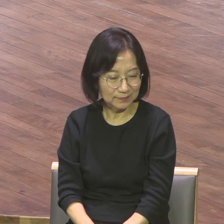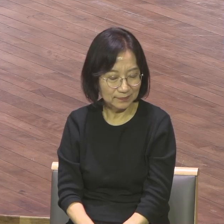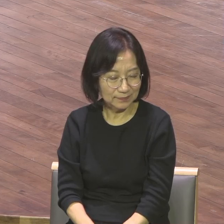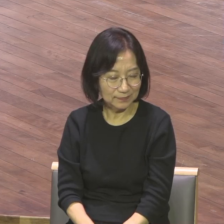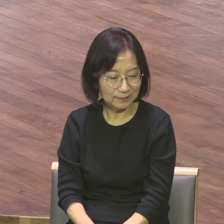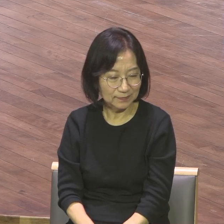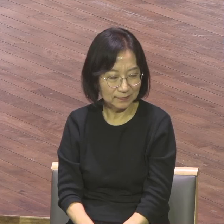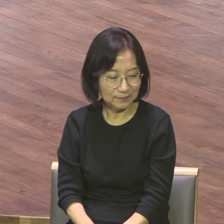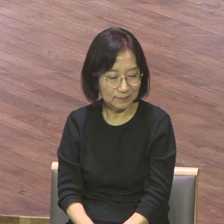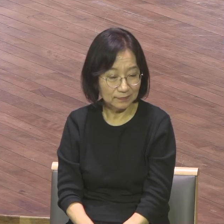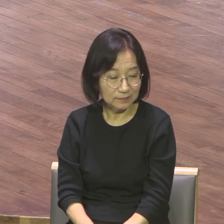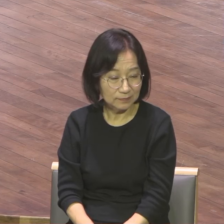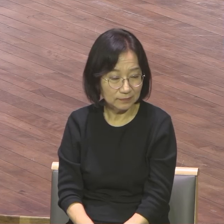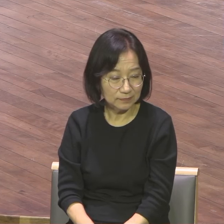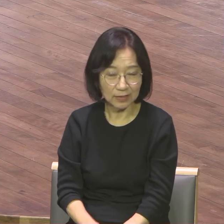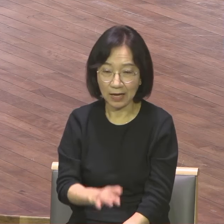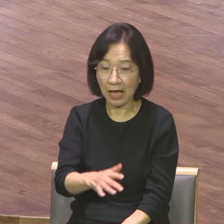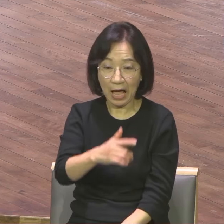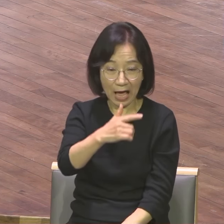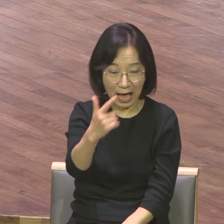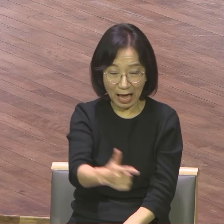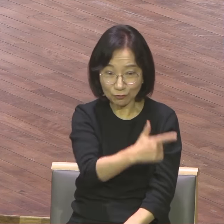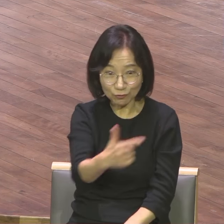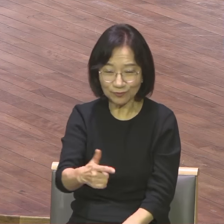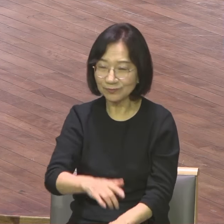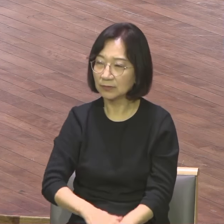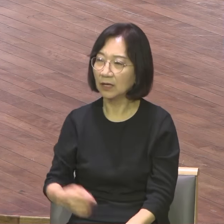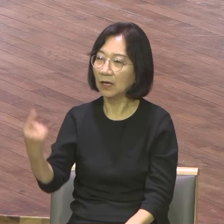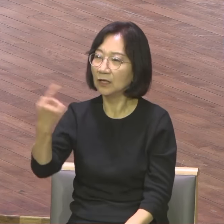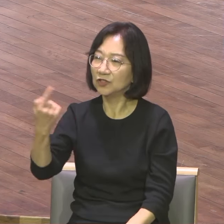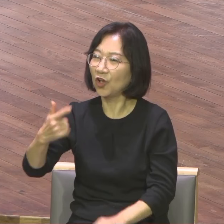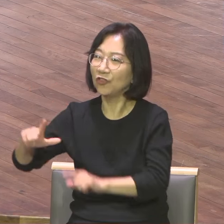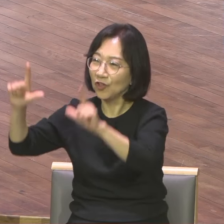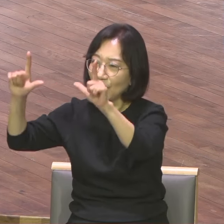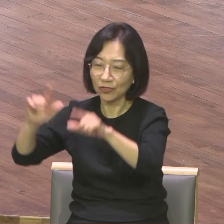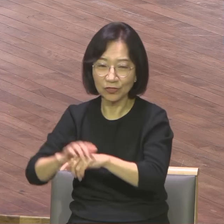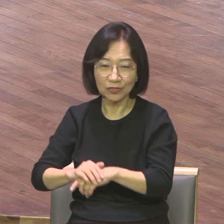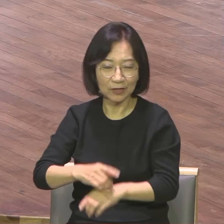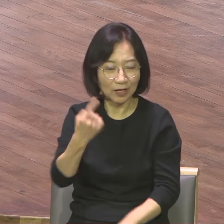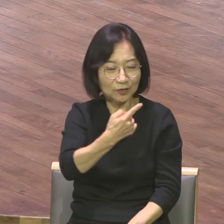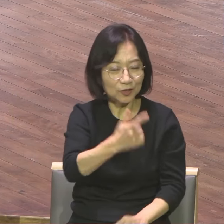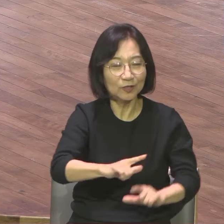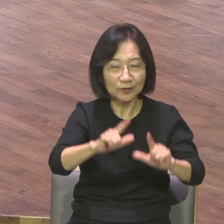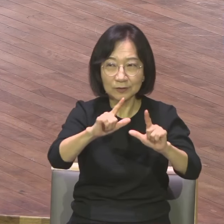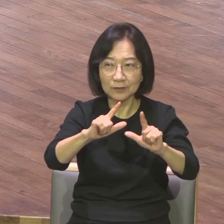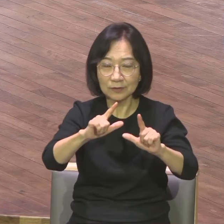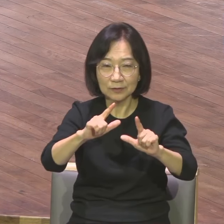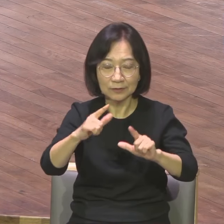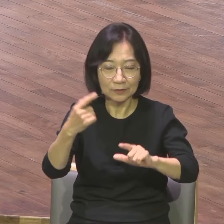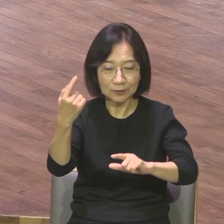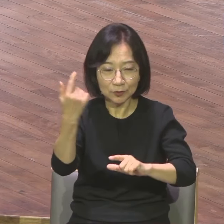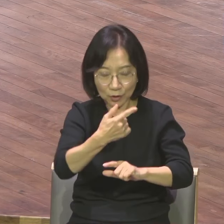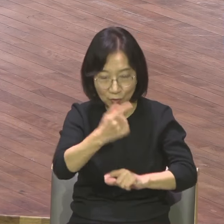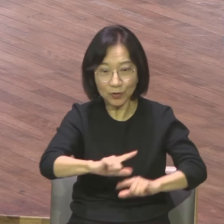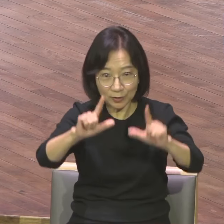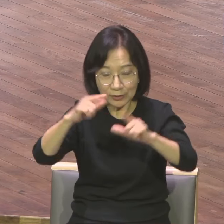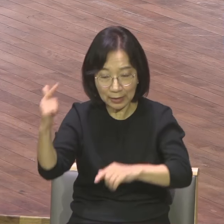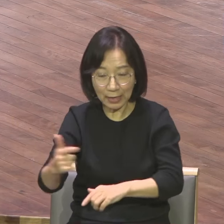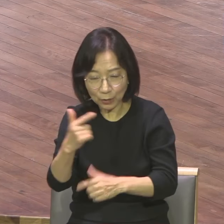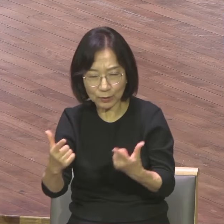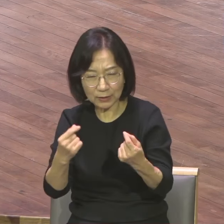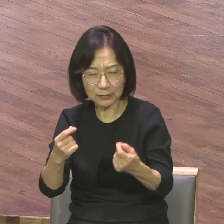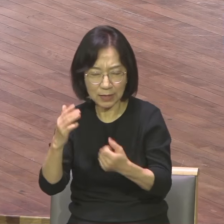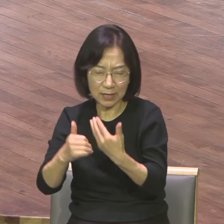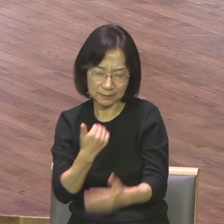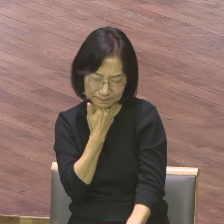이렇게 설명하지요. 하루가 천년 같고 천년이 하루 같다. 자, 하나님께서 이렇게 간절히 기다리는